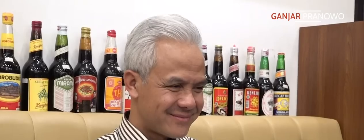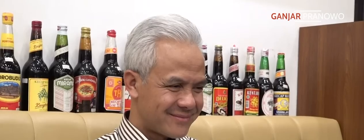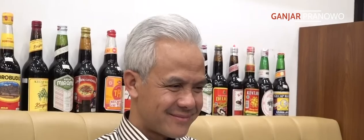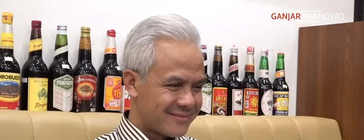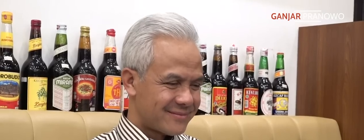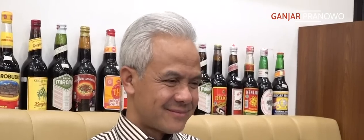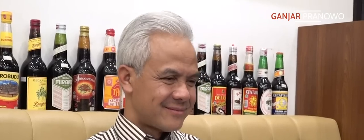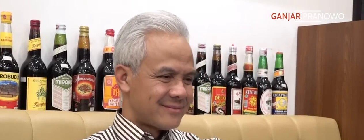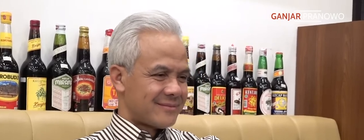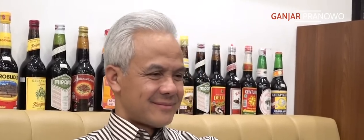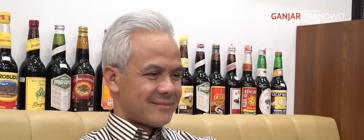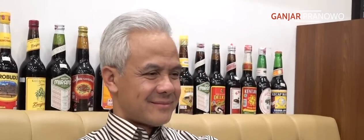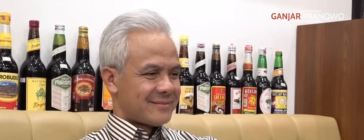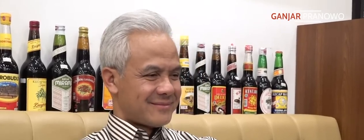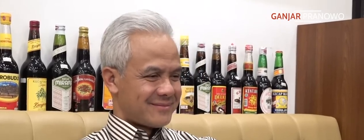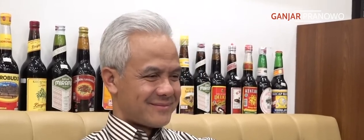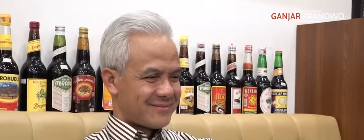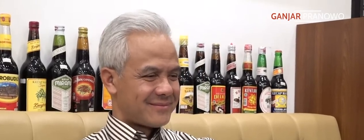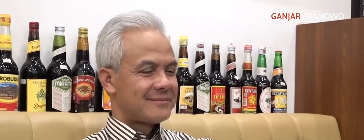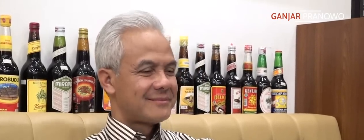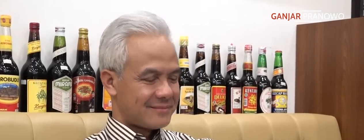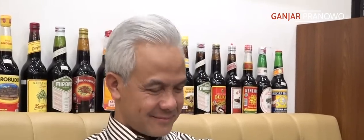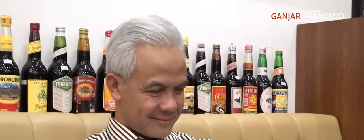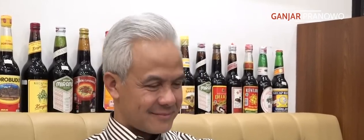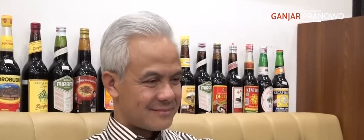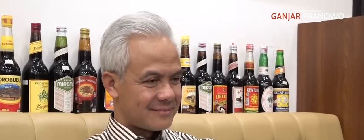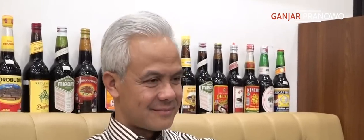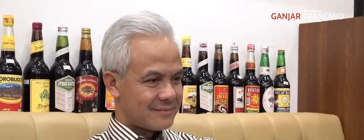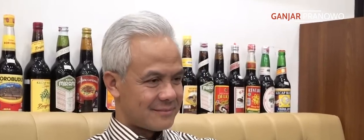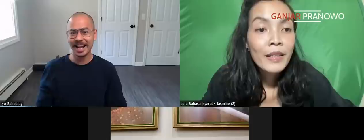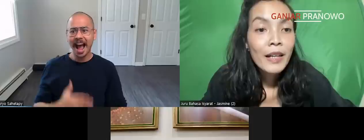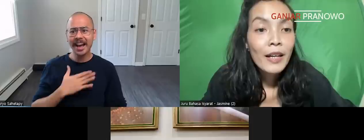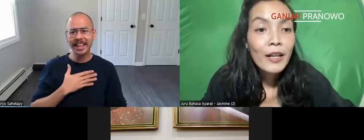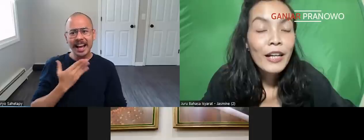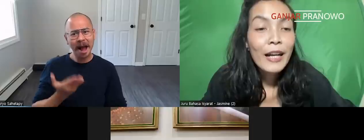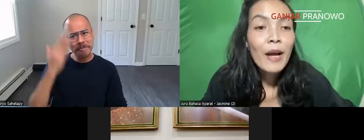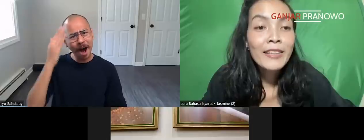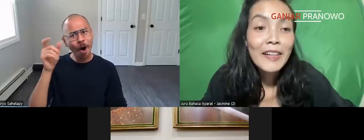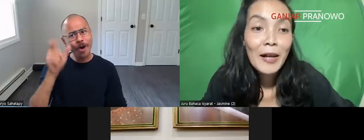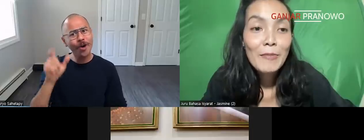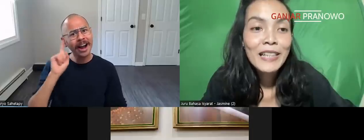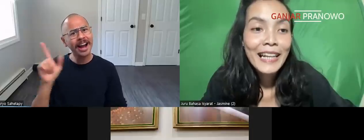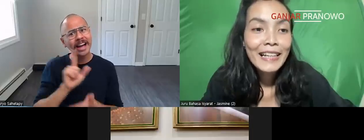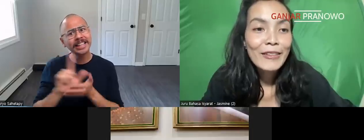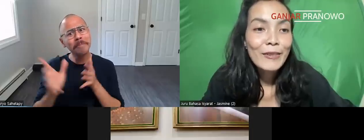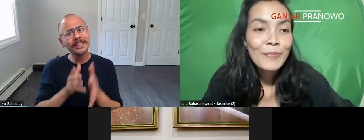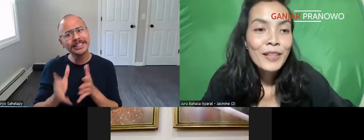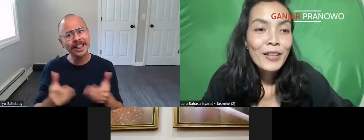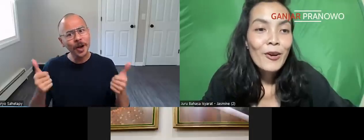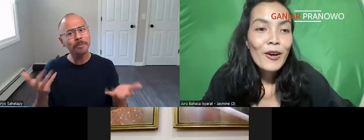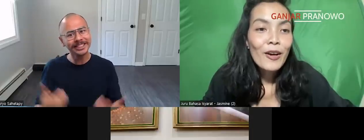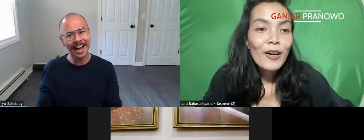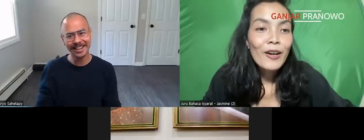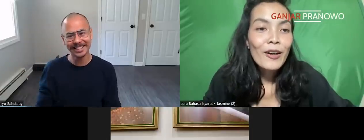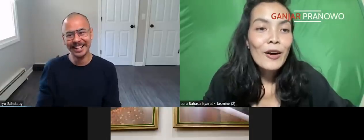kjri New York sudah sudah datang ke kampus saya dan mereka kaget sekali ee keren banget Ternyata kampus saya gitu